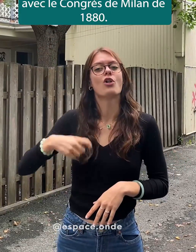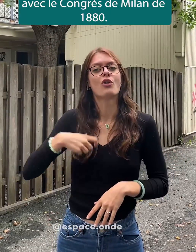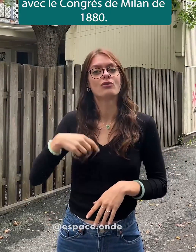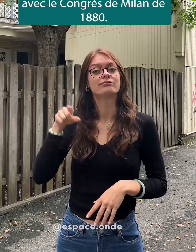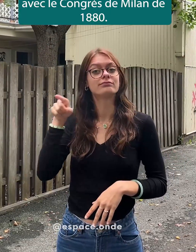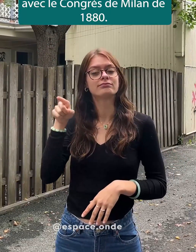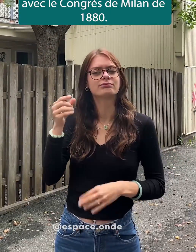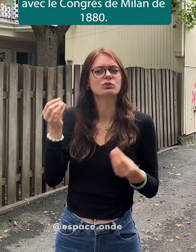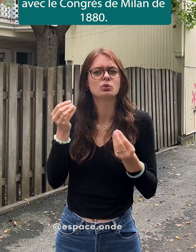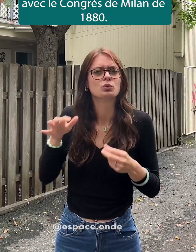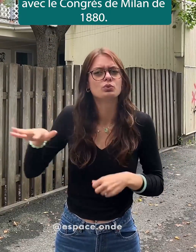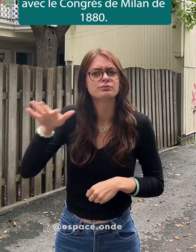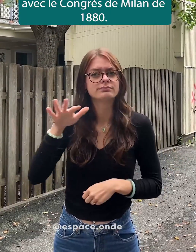de 1880.